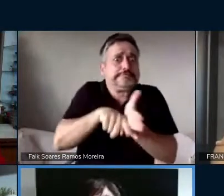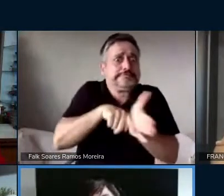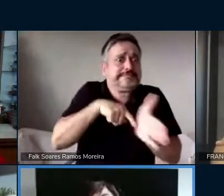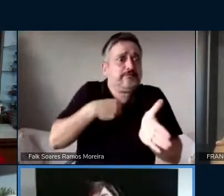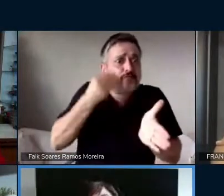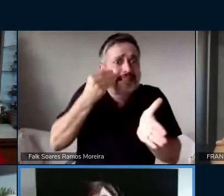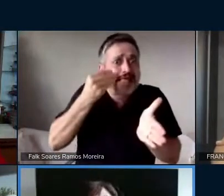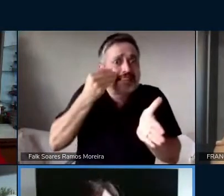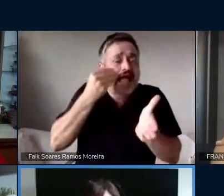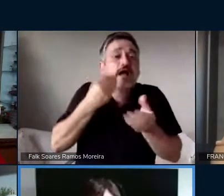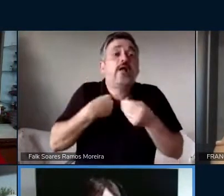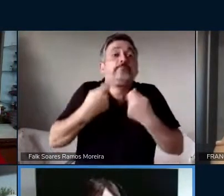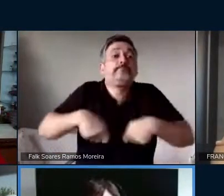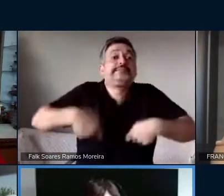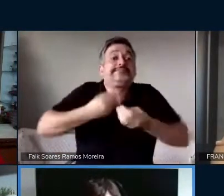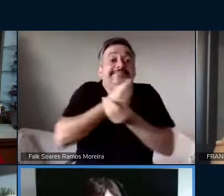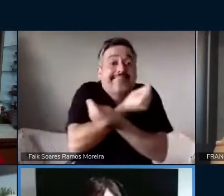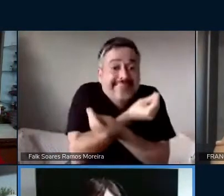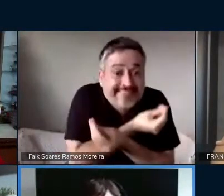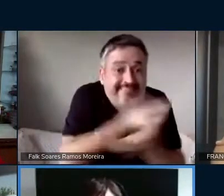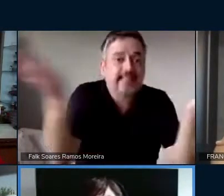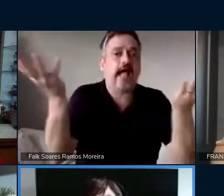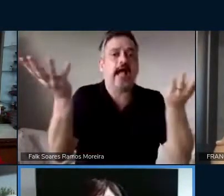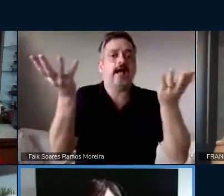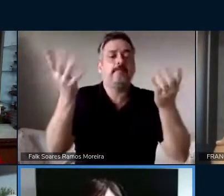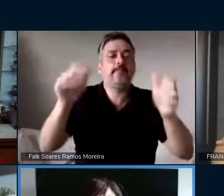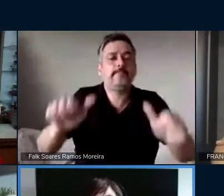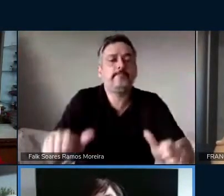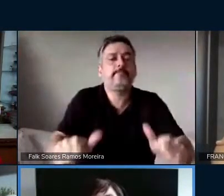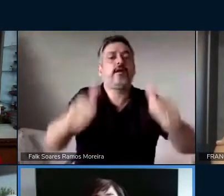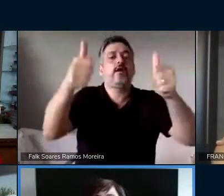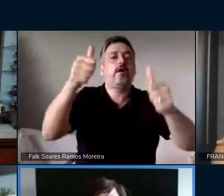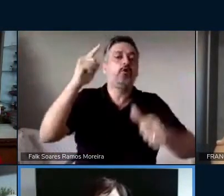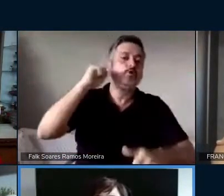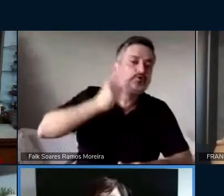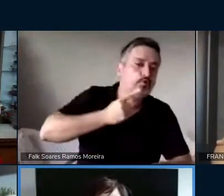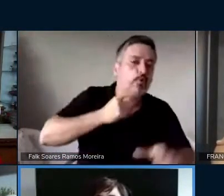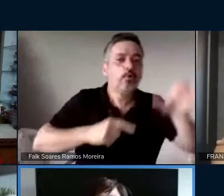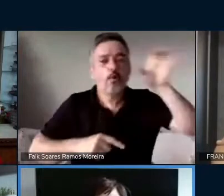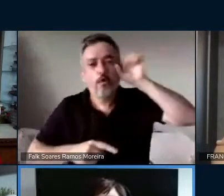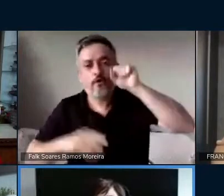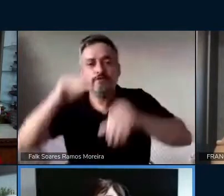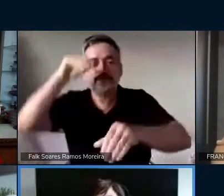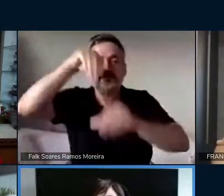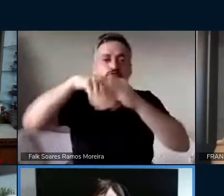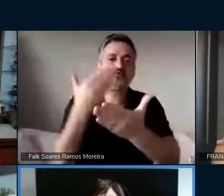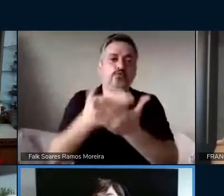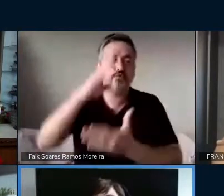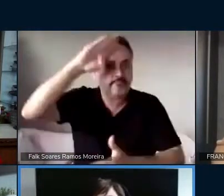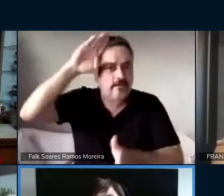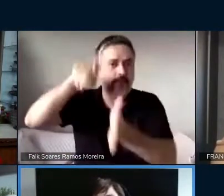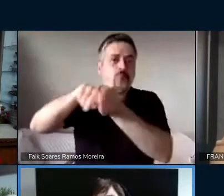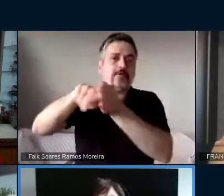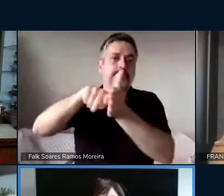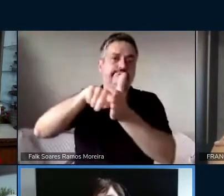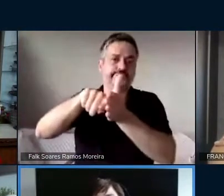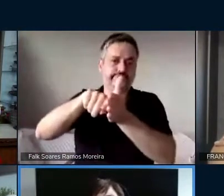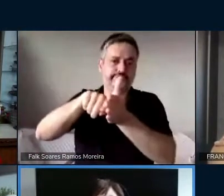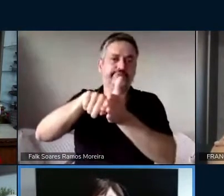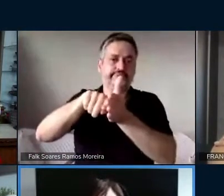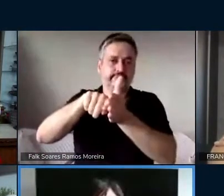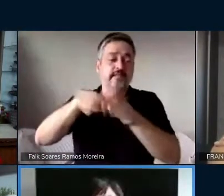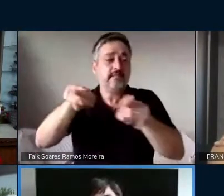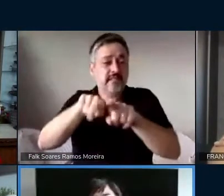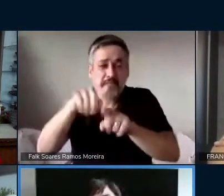abracei e que eu tentei sempre melhorar e tentar realmente levar esse material